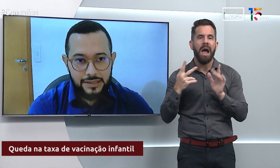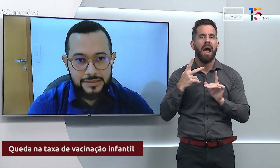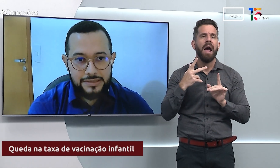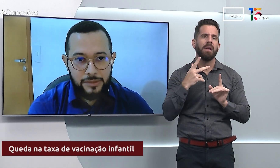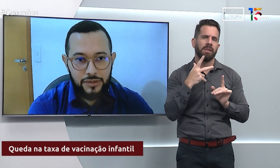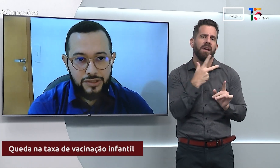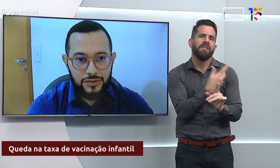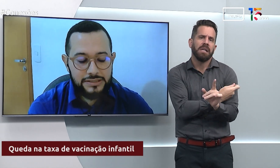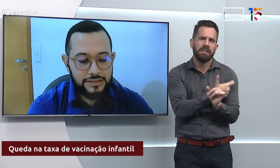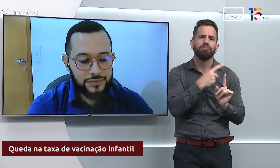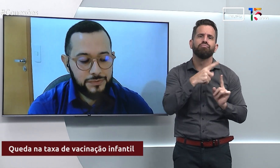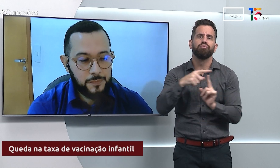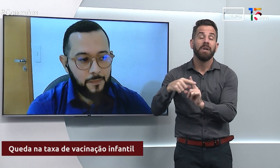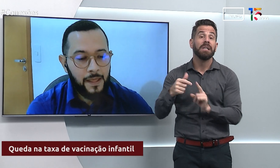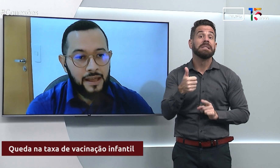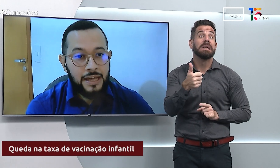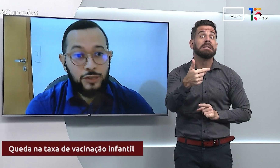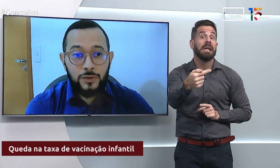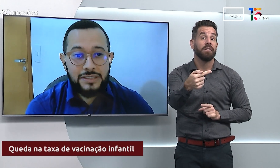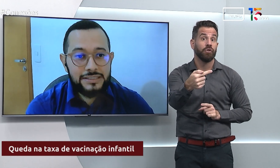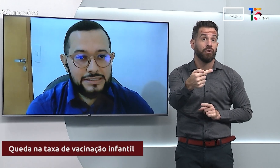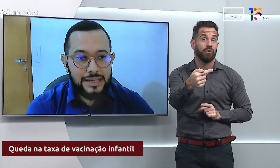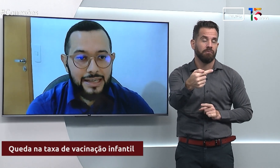são crianças menores de 2 anos.